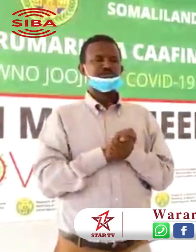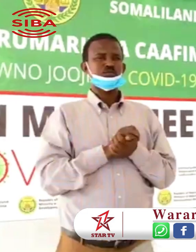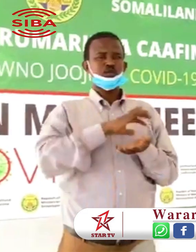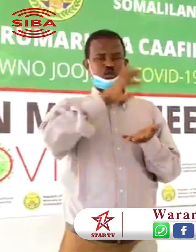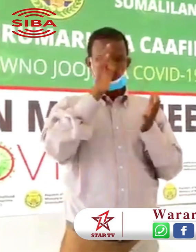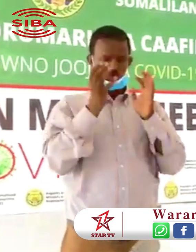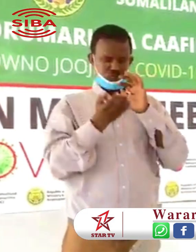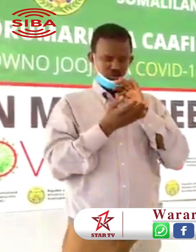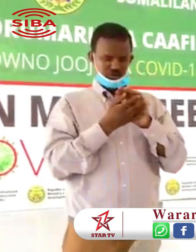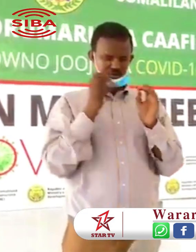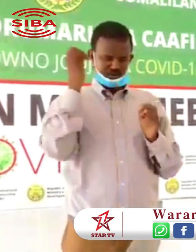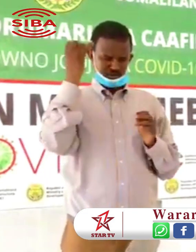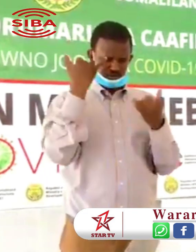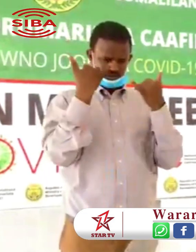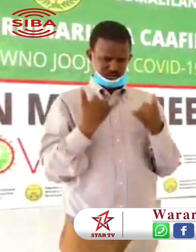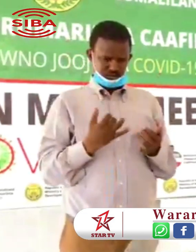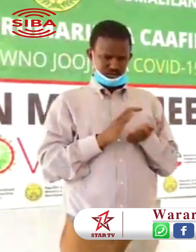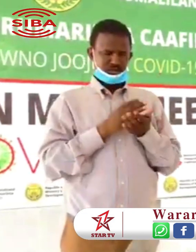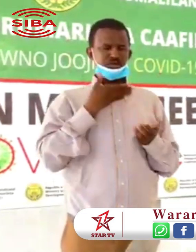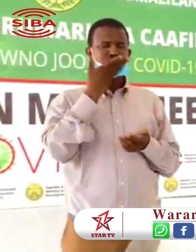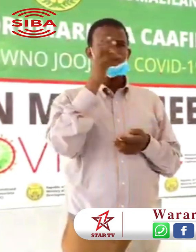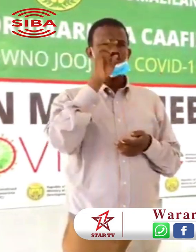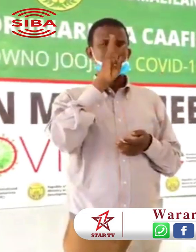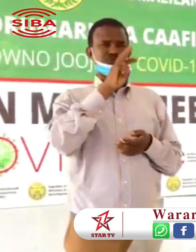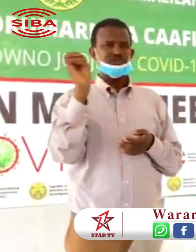gabi ahaanba intii uu cudurka jiray waa